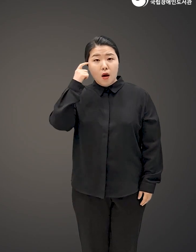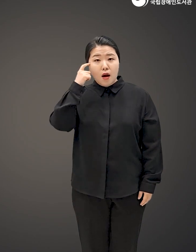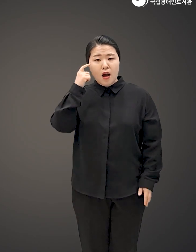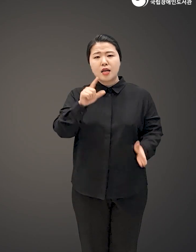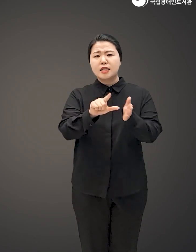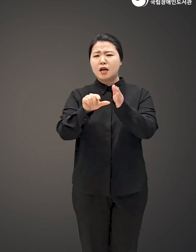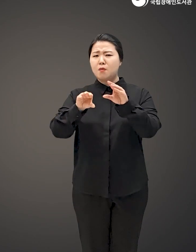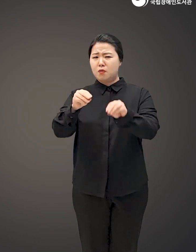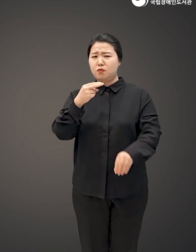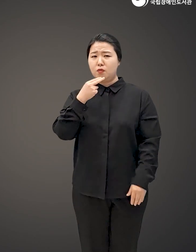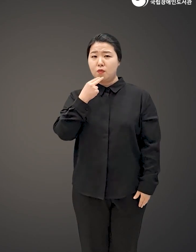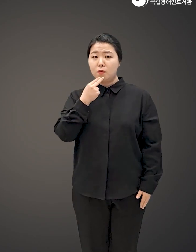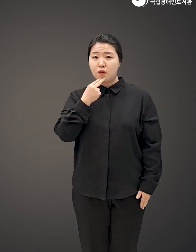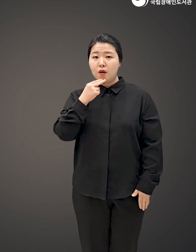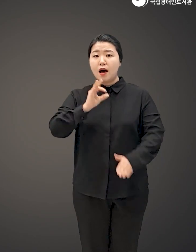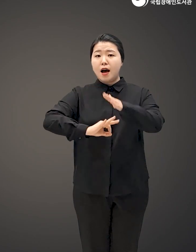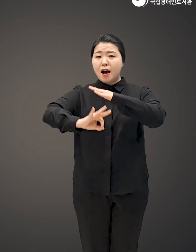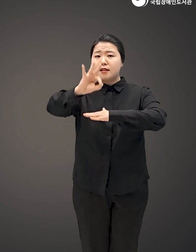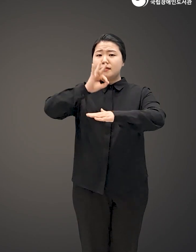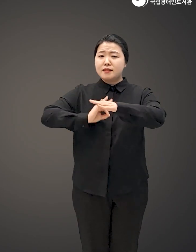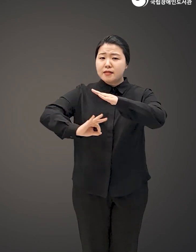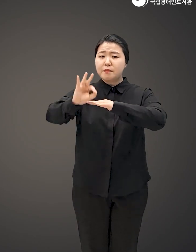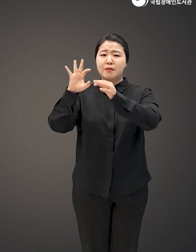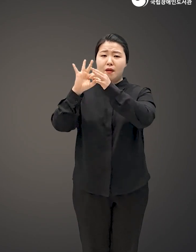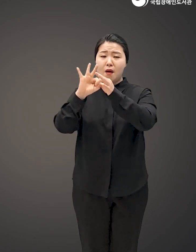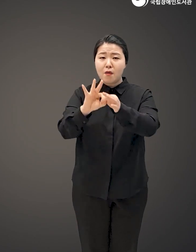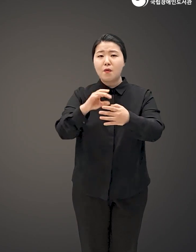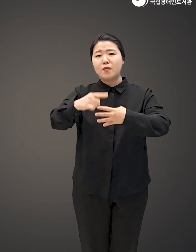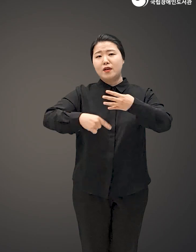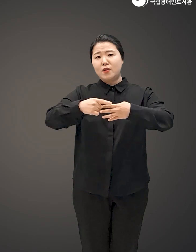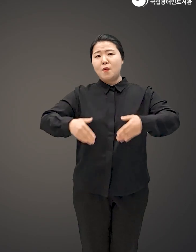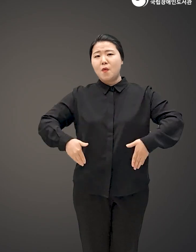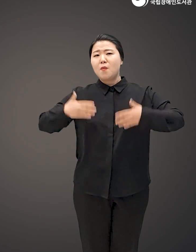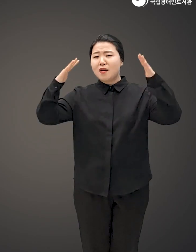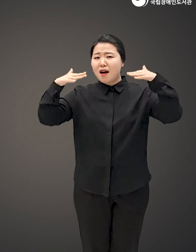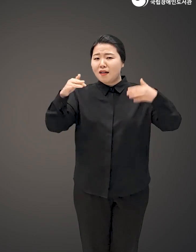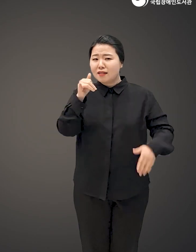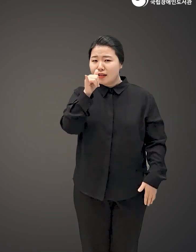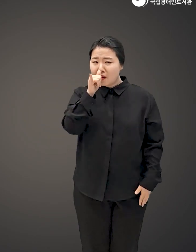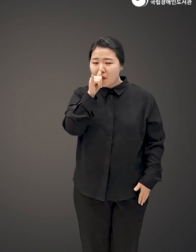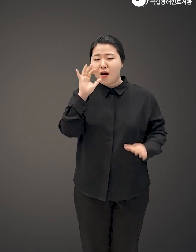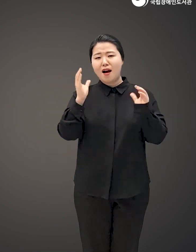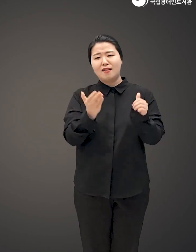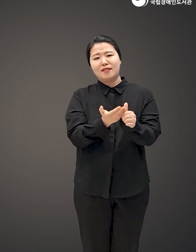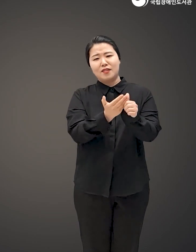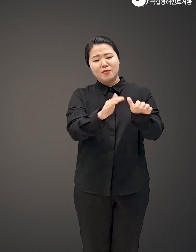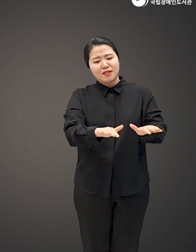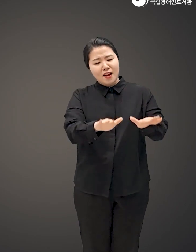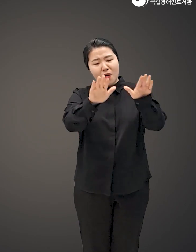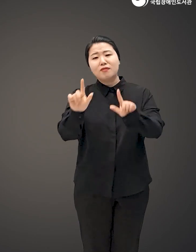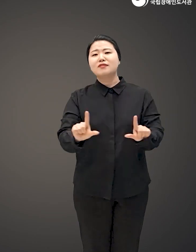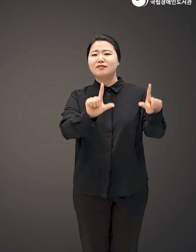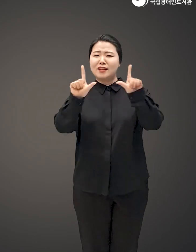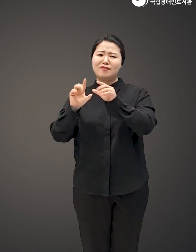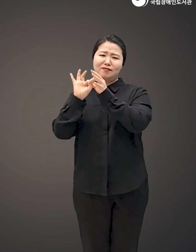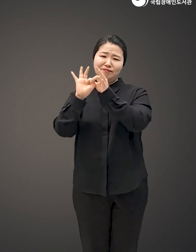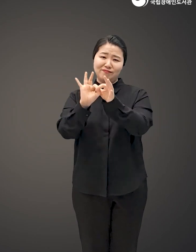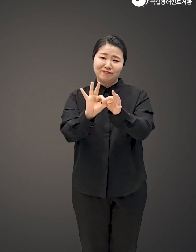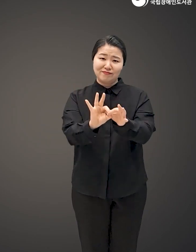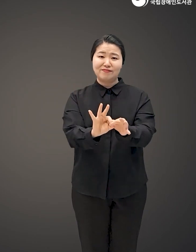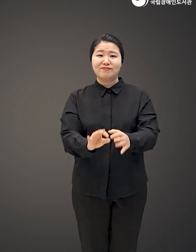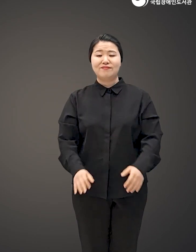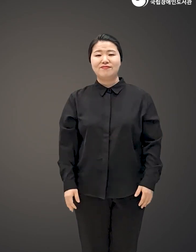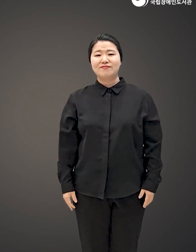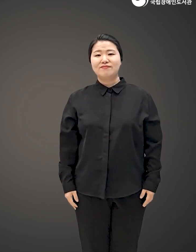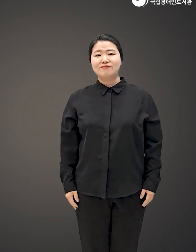그것이 날마다 아침이 오는 까닭이고 봄과 가을 사계절이 있는 까닭이고 어린 것들이 우리와 함께하는 이유이다.